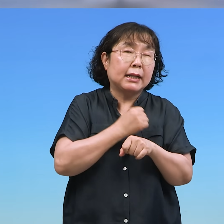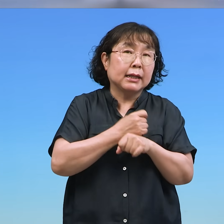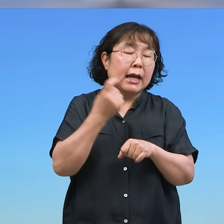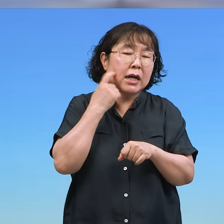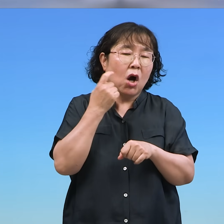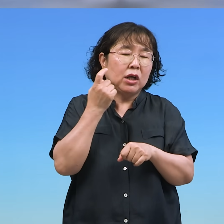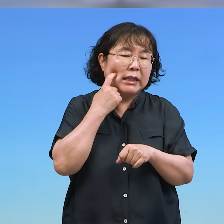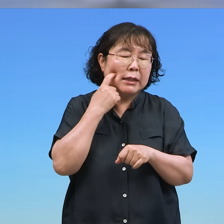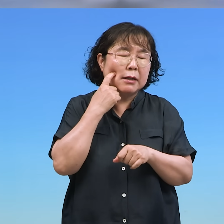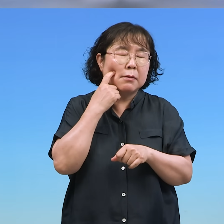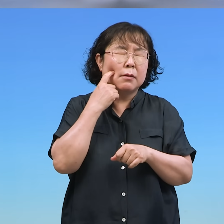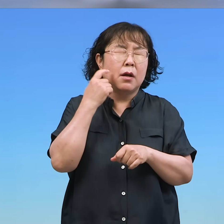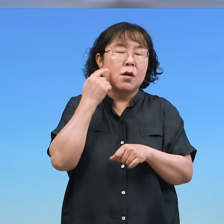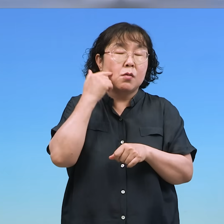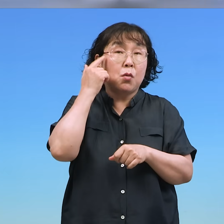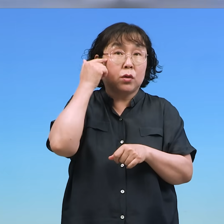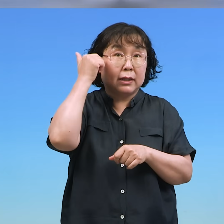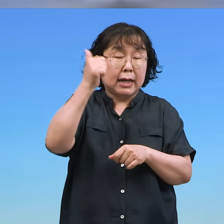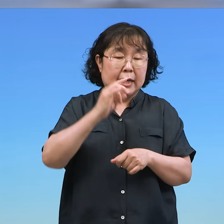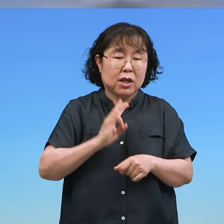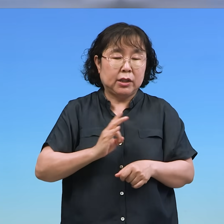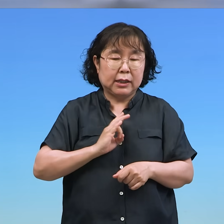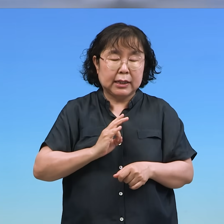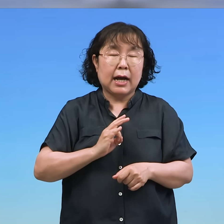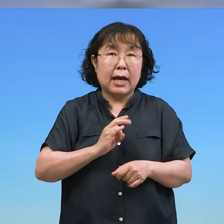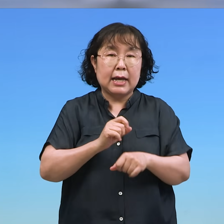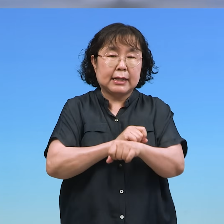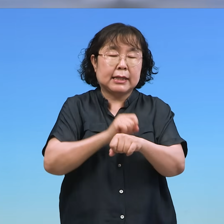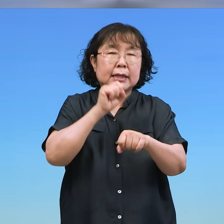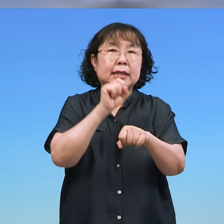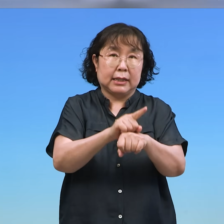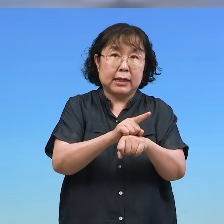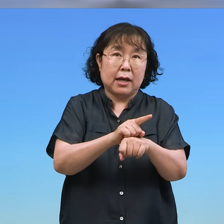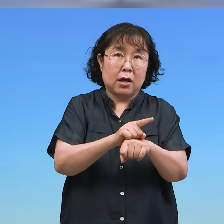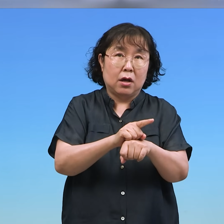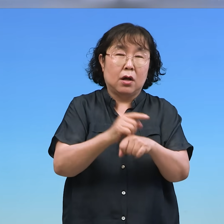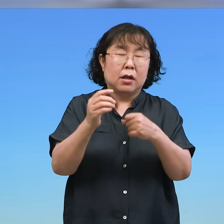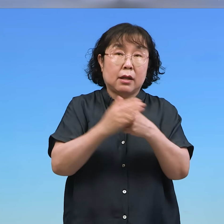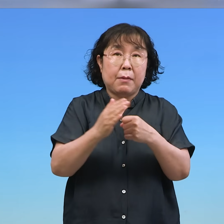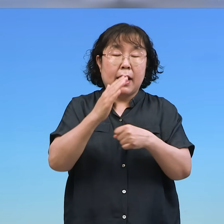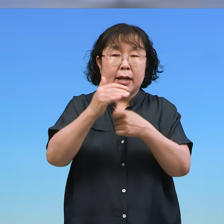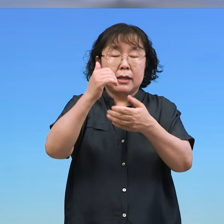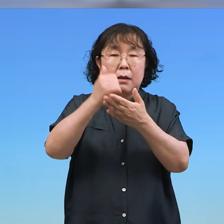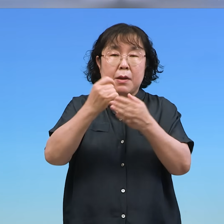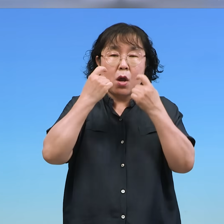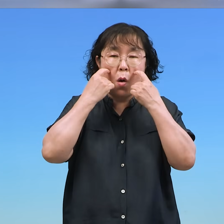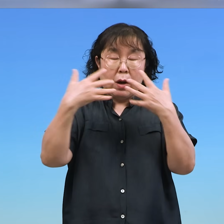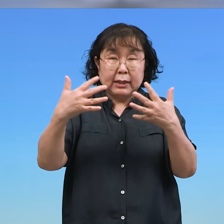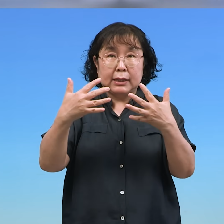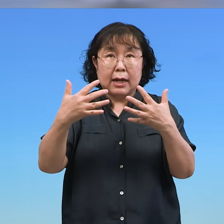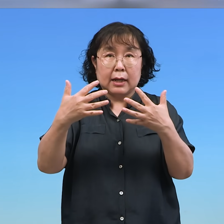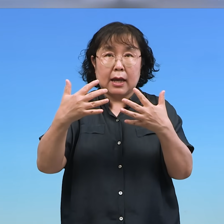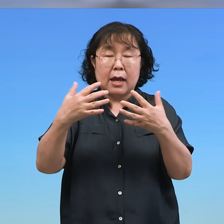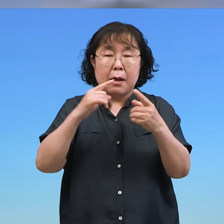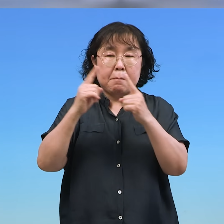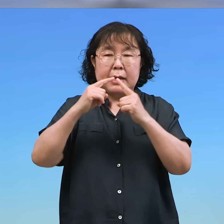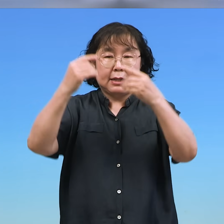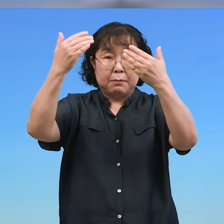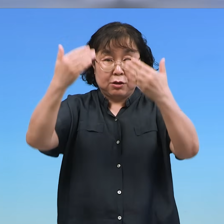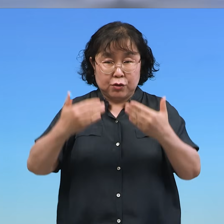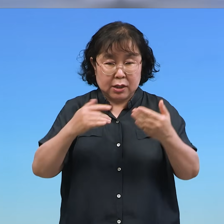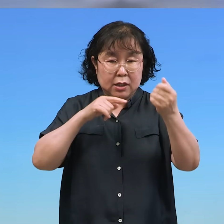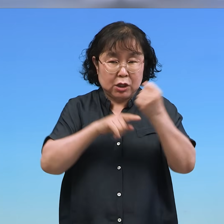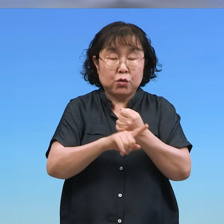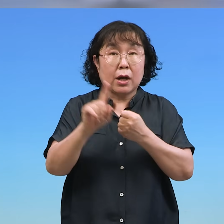특징입니다. 하나님이 그걸 경계하시는 거예요. 10절에서 정확한 팩트를 주시는 이유는 그런데 혼미하게